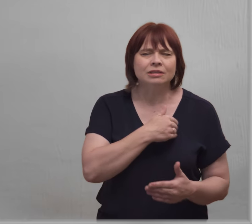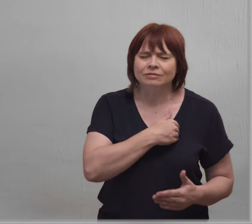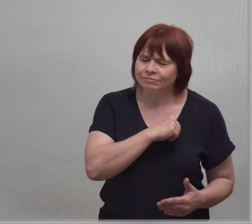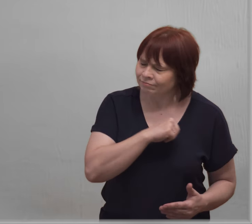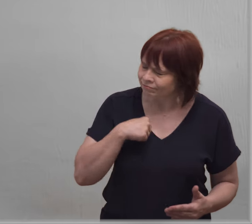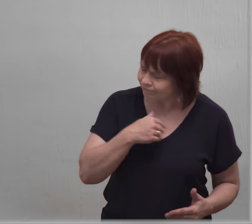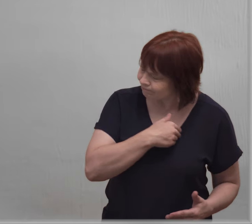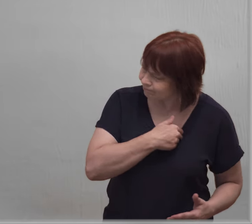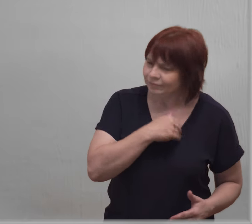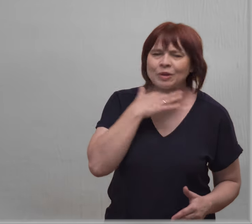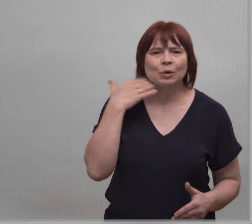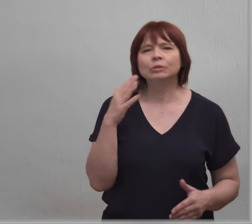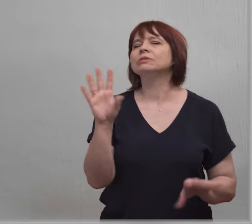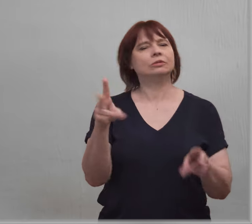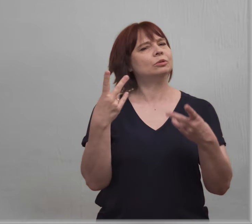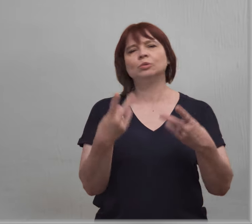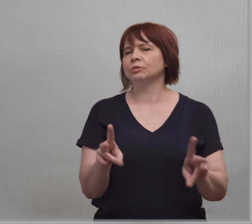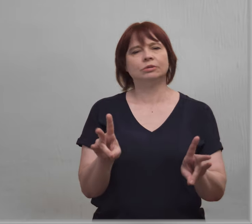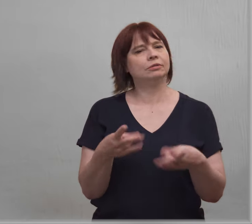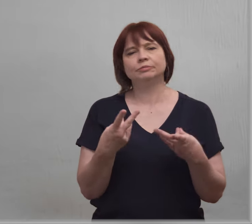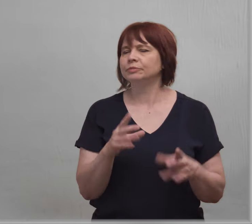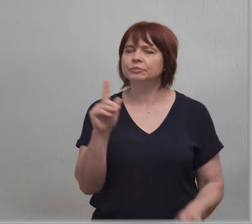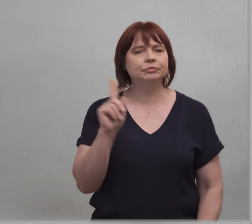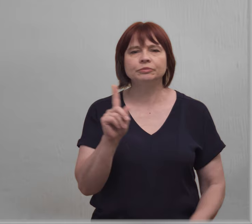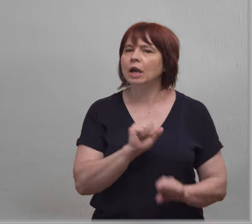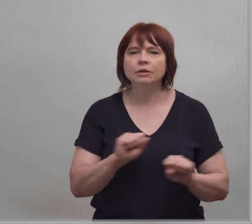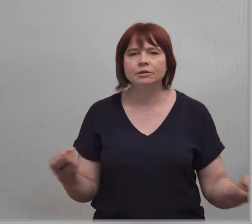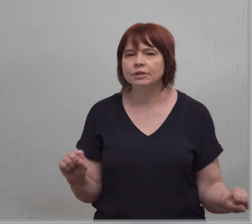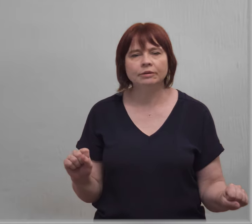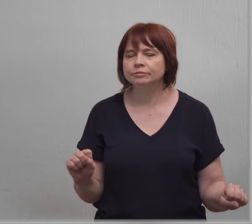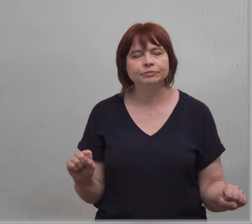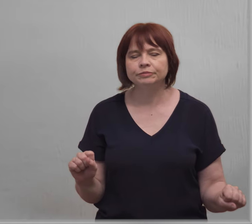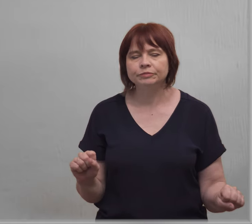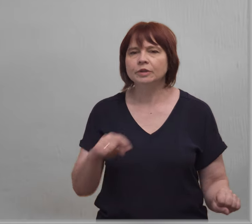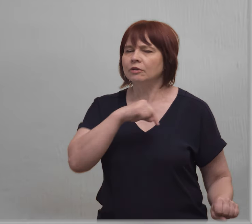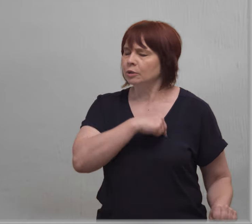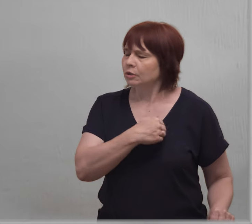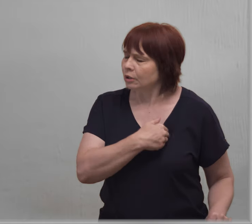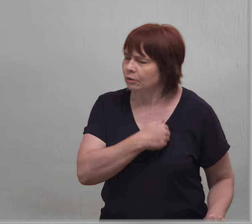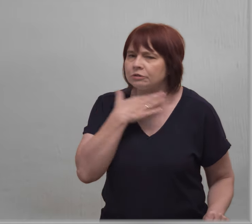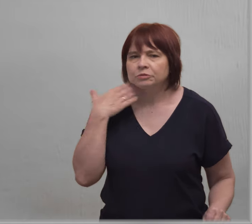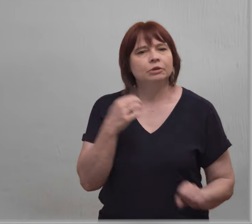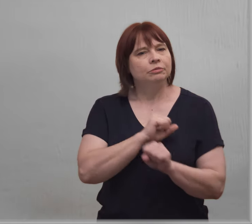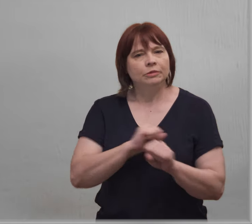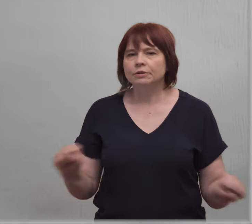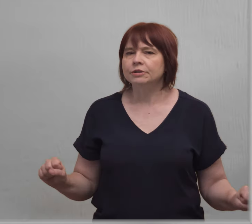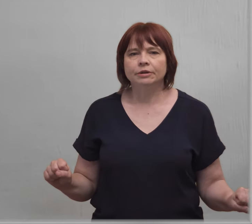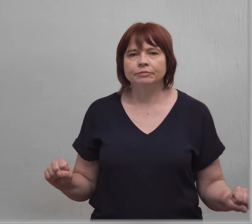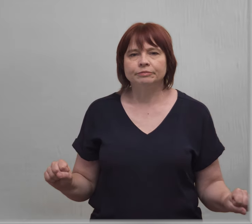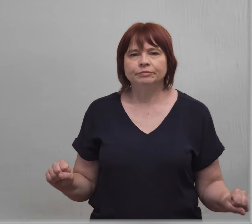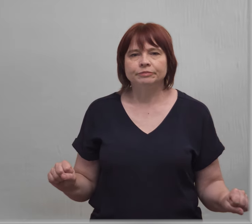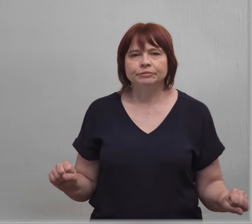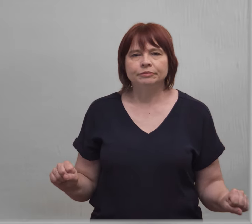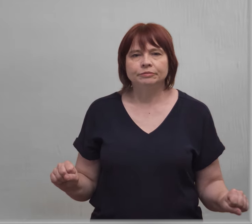написано, если семя не умрет, оно не принесет плода. Если ты сегодня что-то еще не готов сделать для Господа, не торопись, посмотри в свое